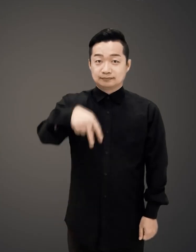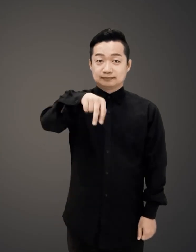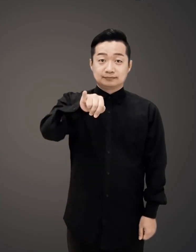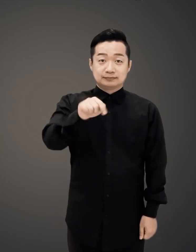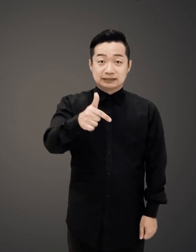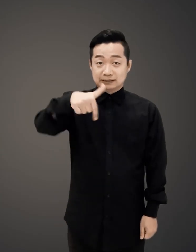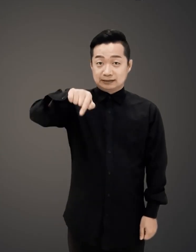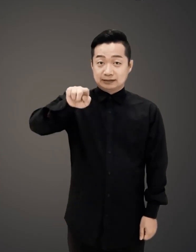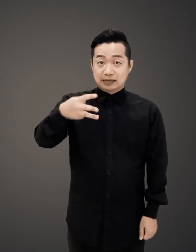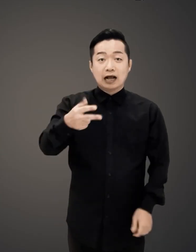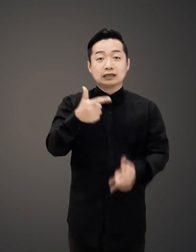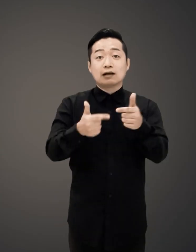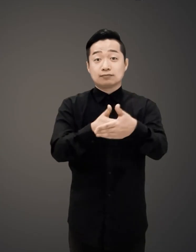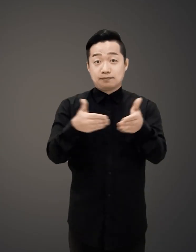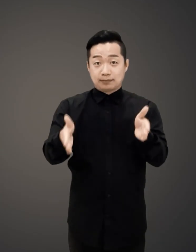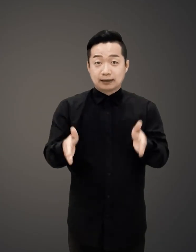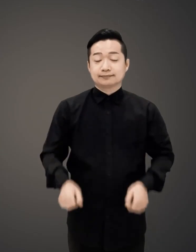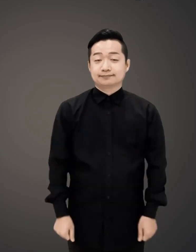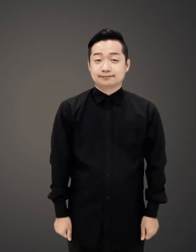신갈나무방.